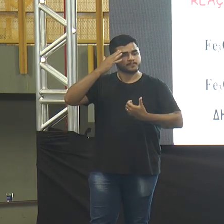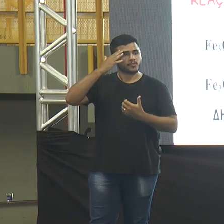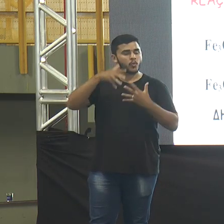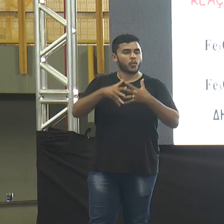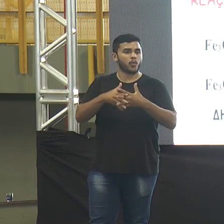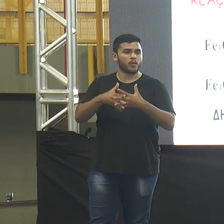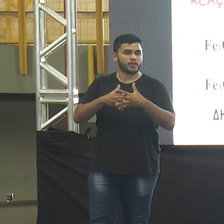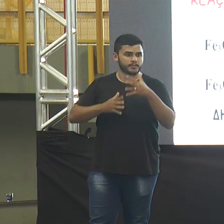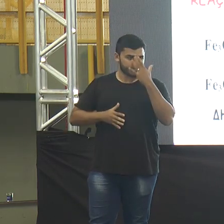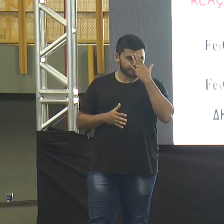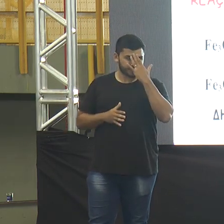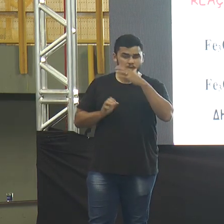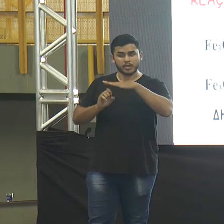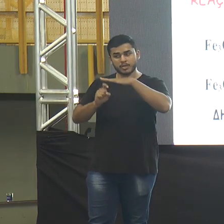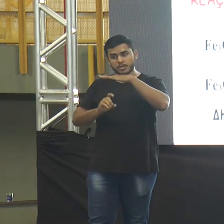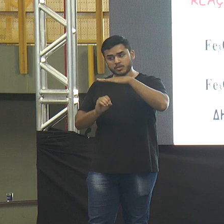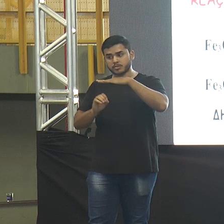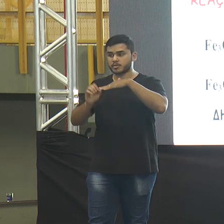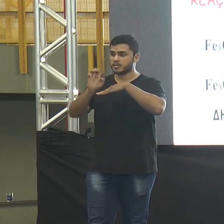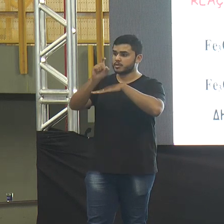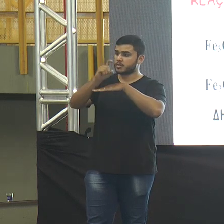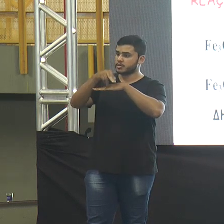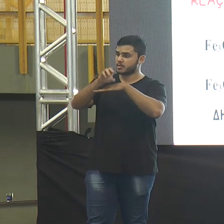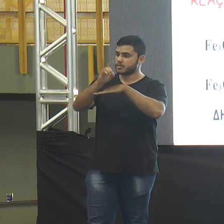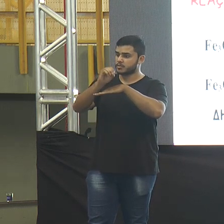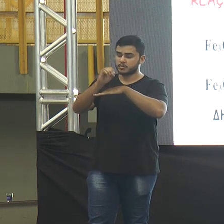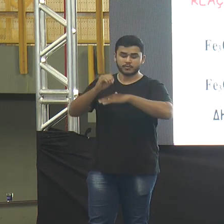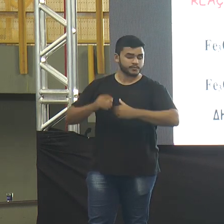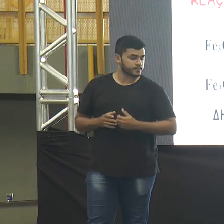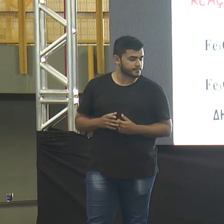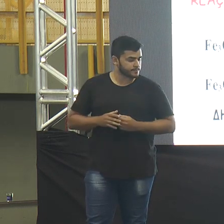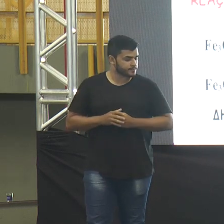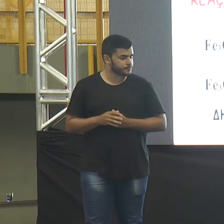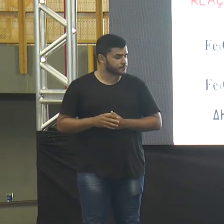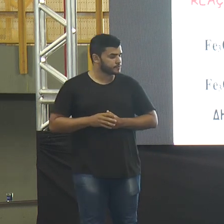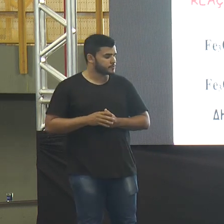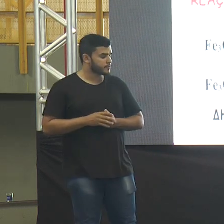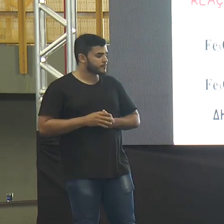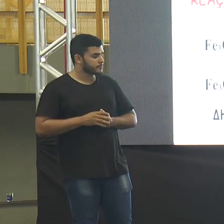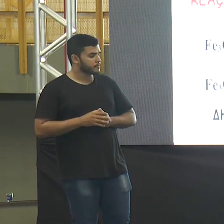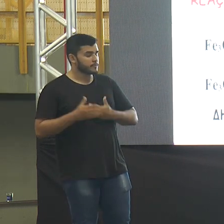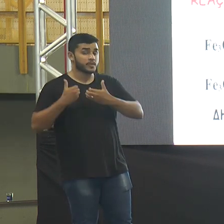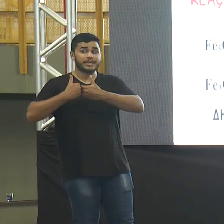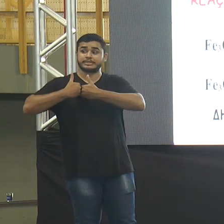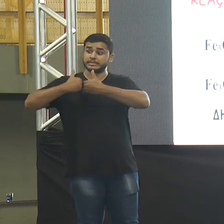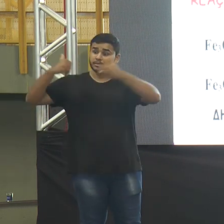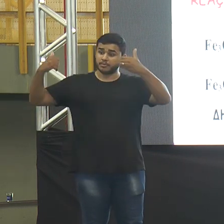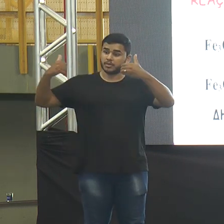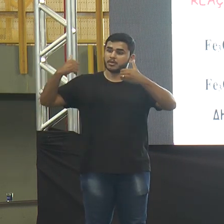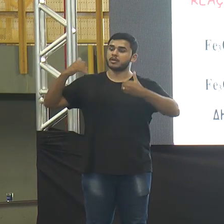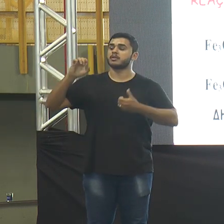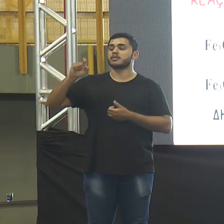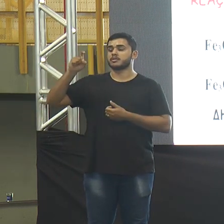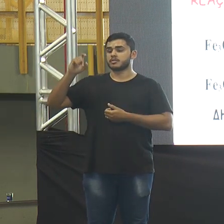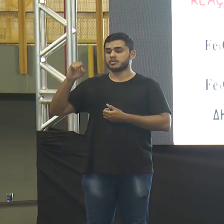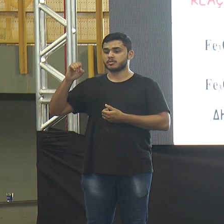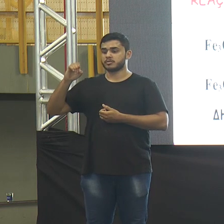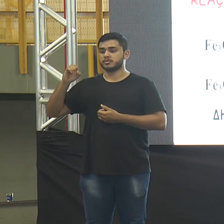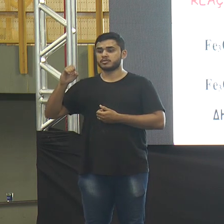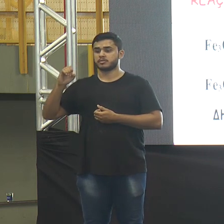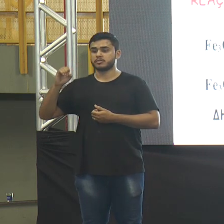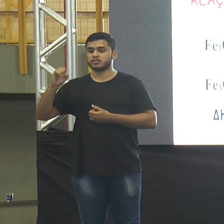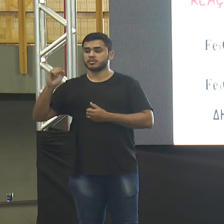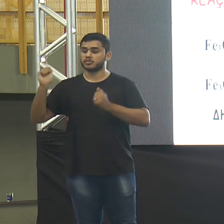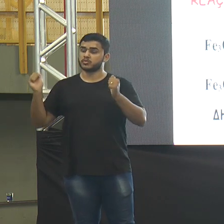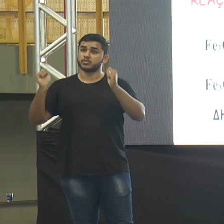confundir um endo com o exo. Se o ΔH estiver completamente fora e for negativo, exo. Se o ΔH estiver do lado